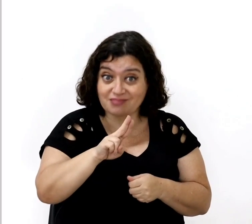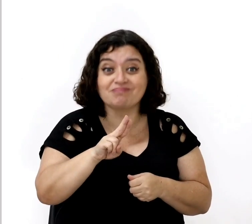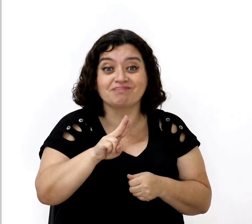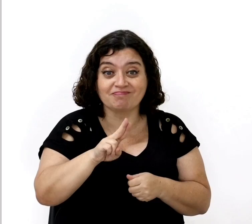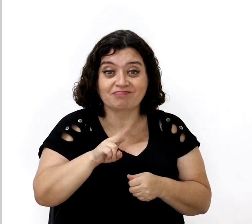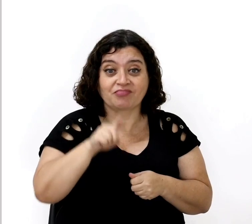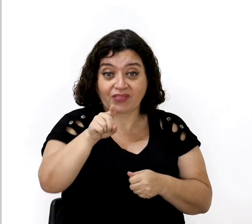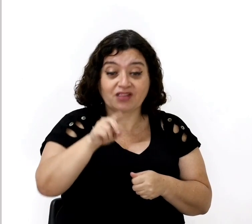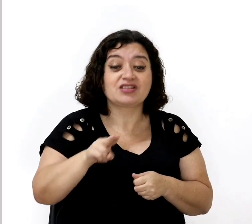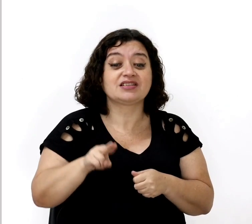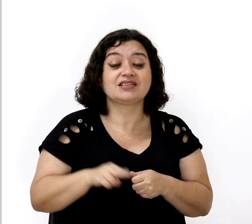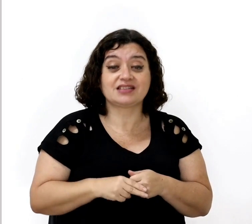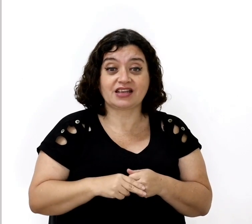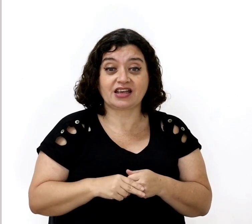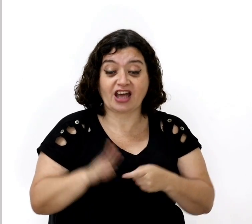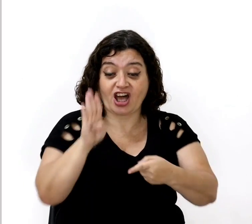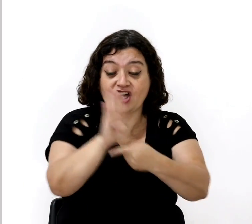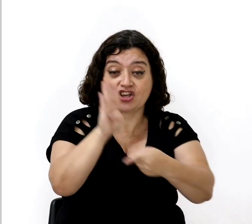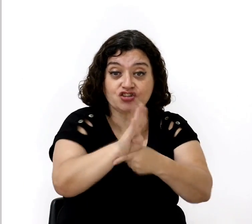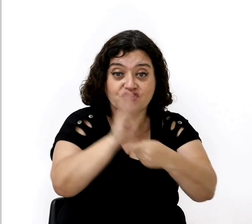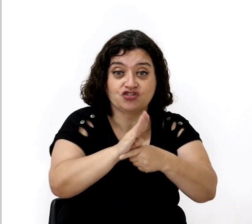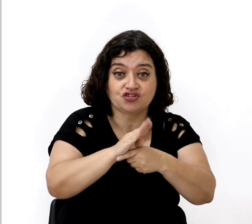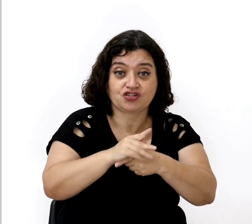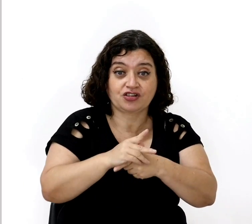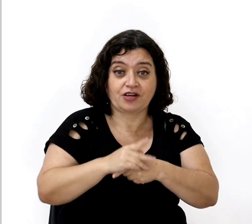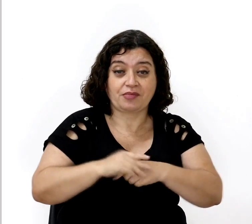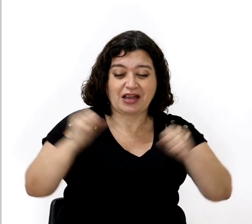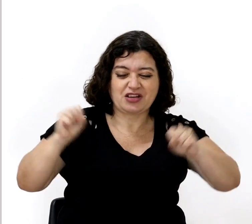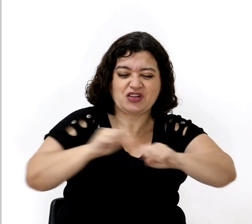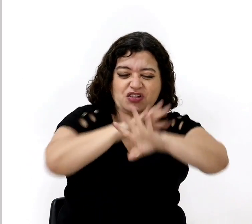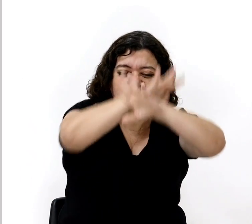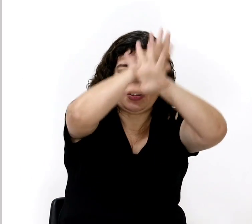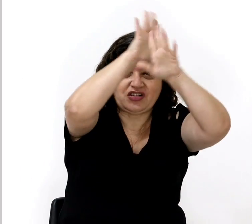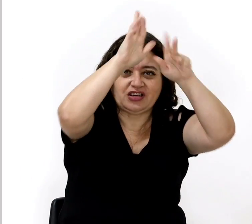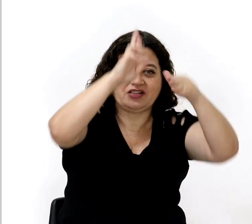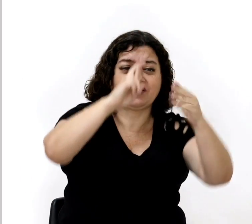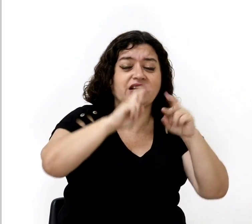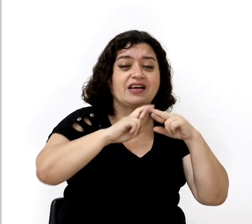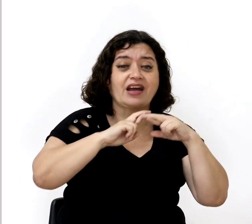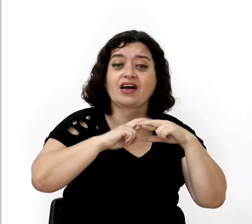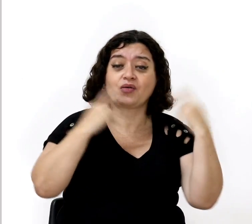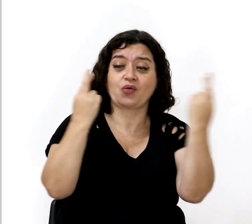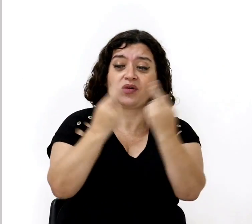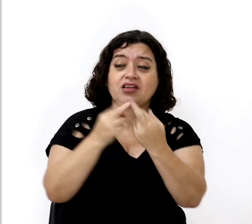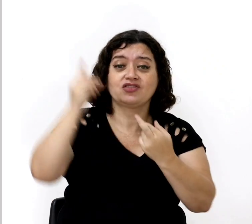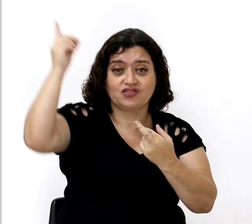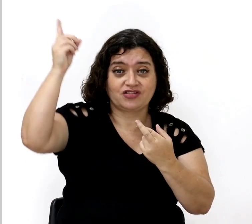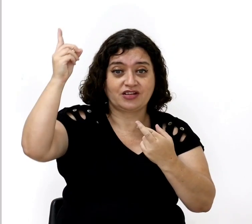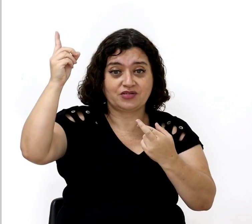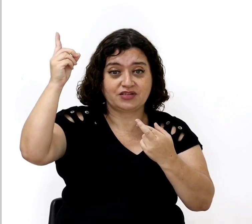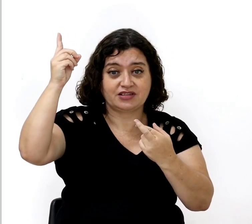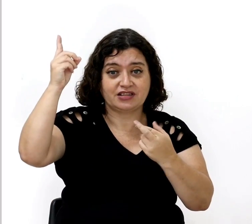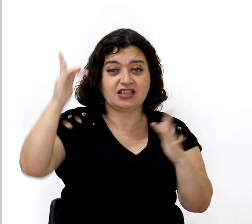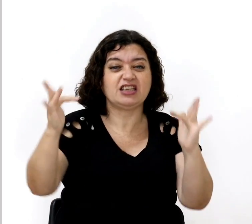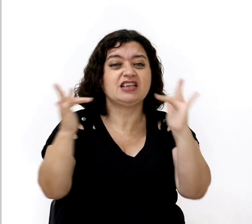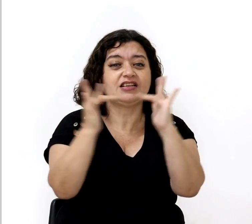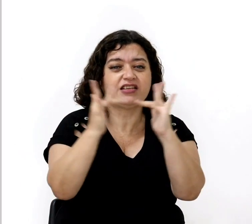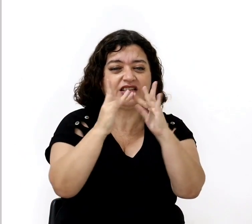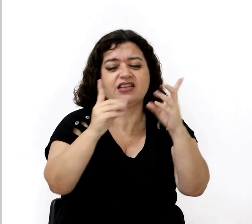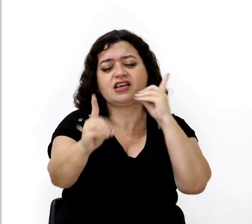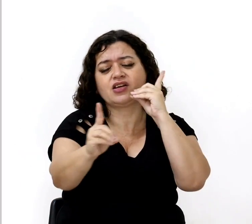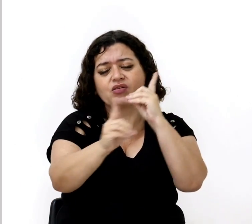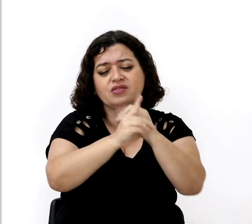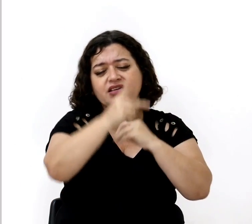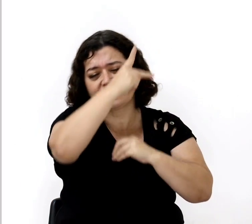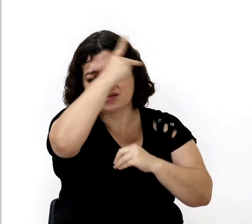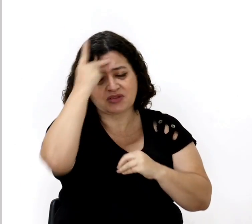que você utilize para glorificar o reino dele e alcançar as pessoas à volta da cidade. Pode